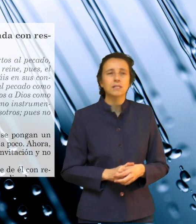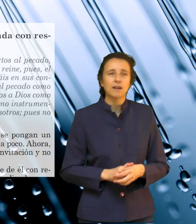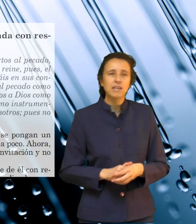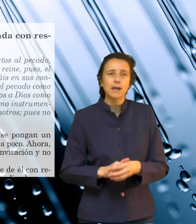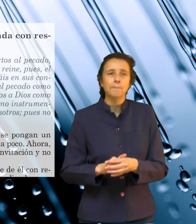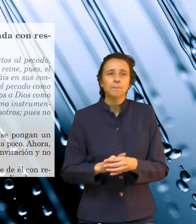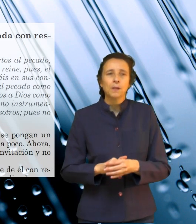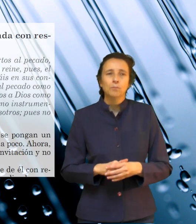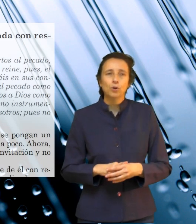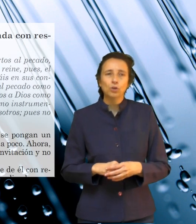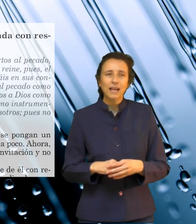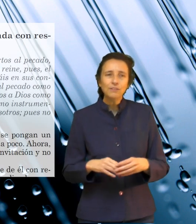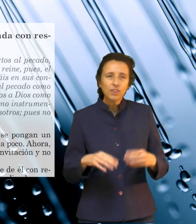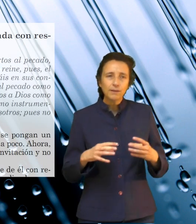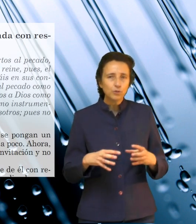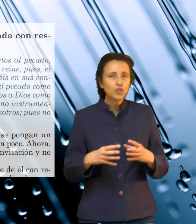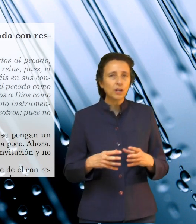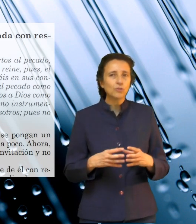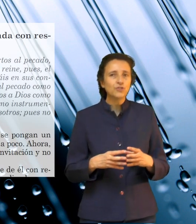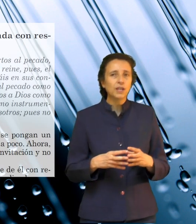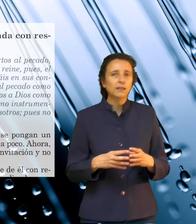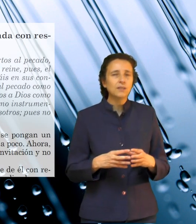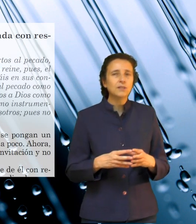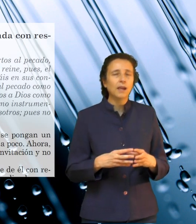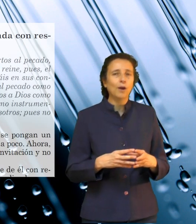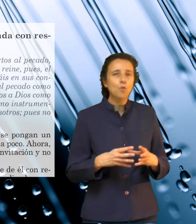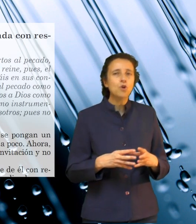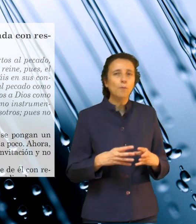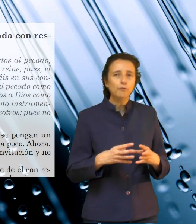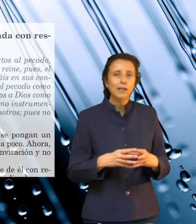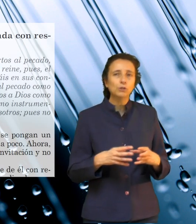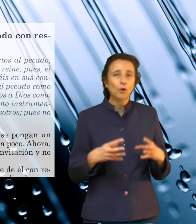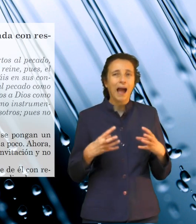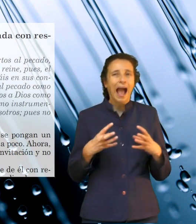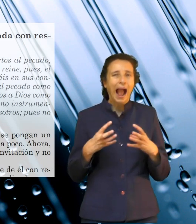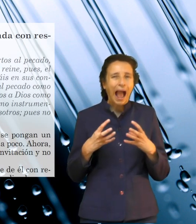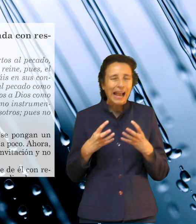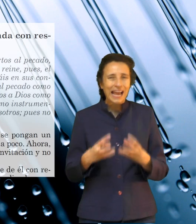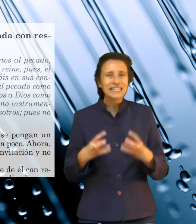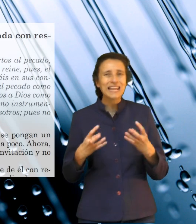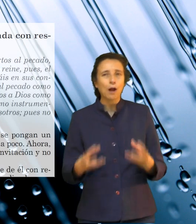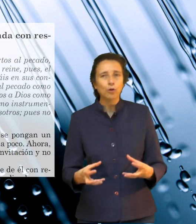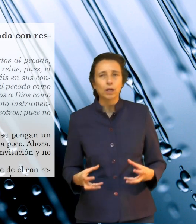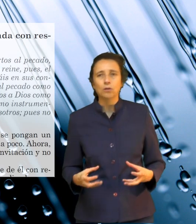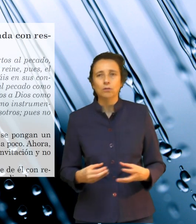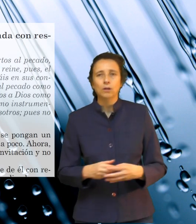instaurar en nuestra vida. Por lo tanto, debemos ser conscientes que un conflicto